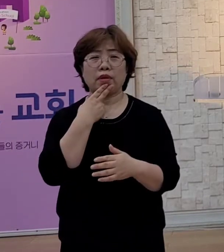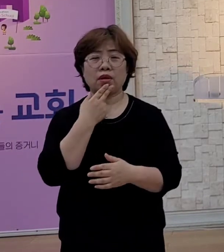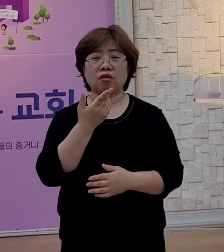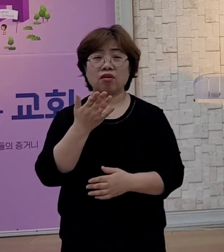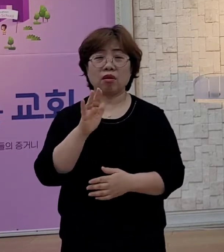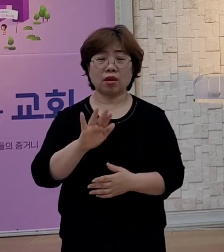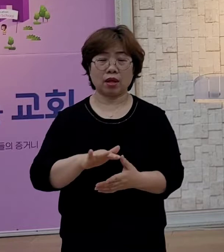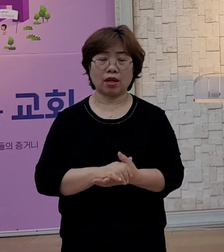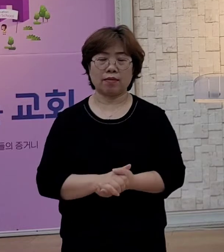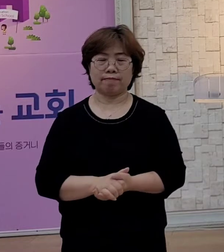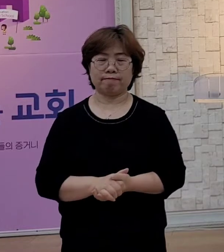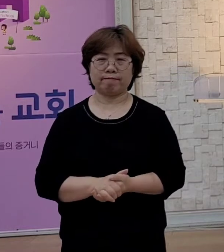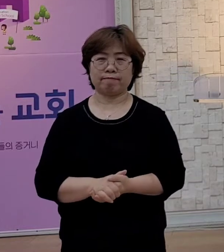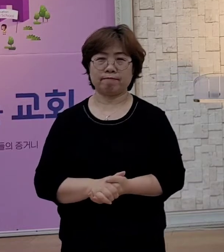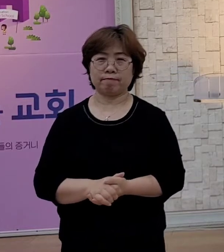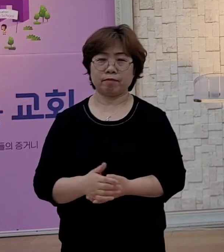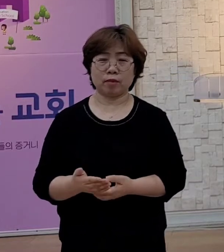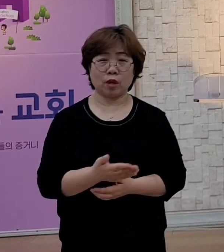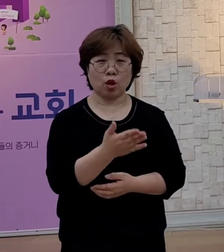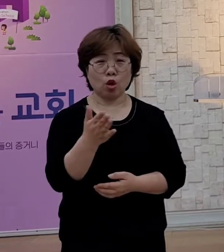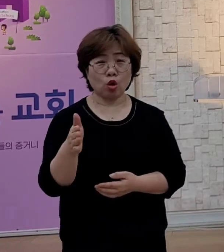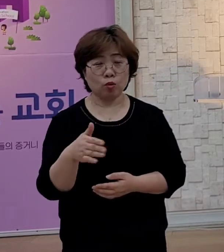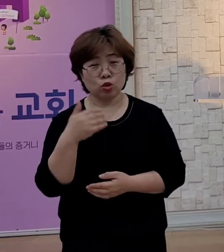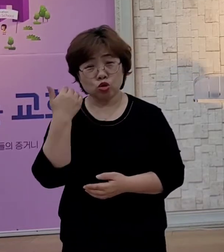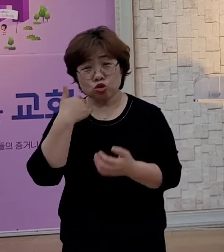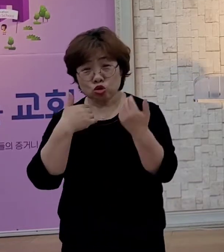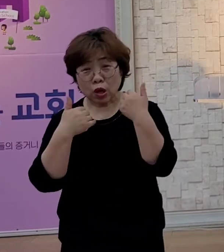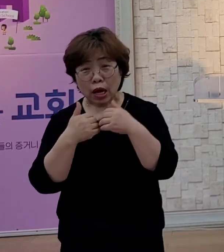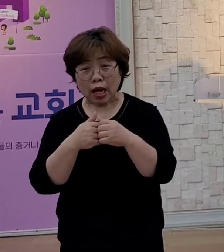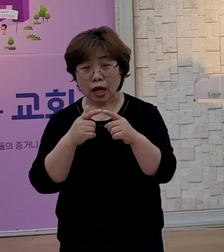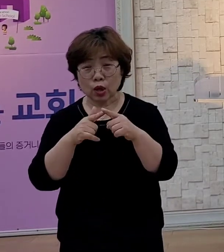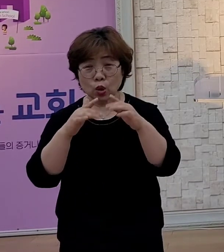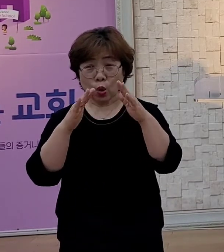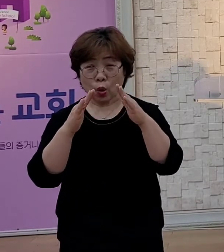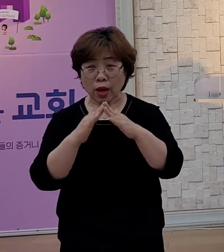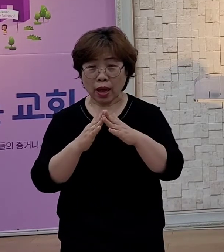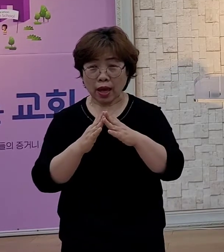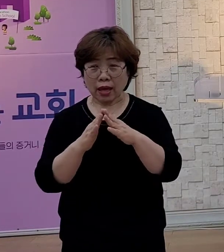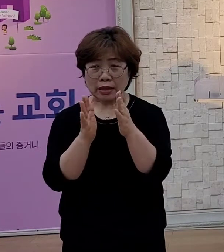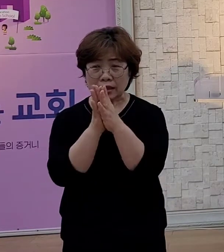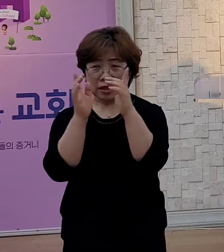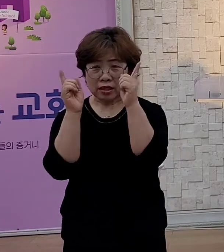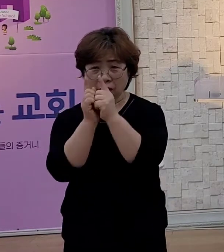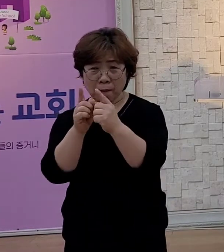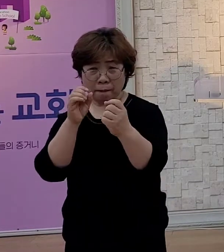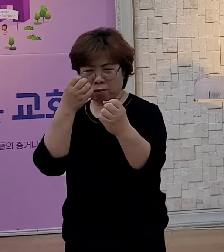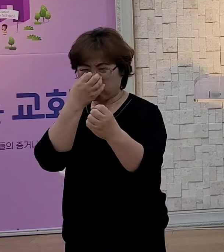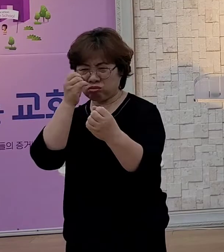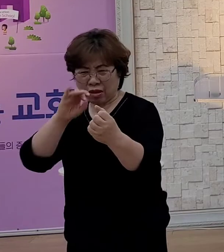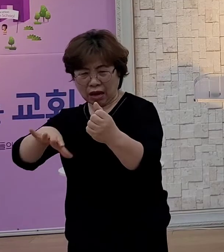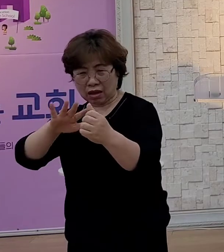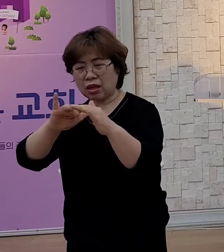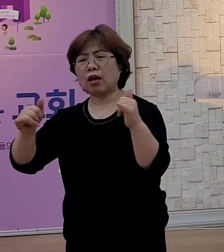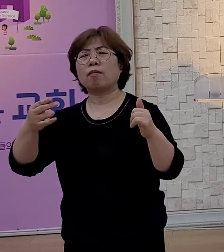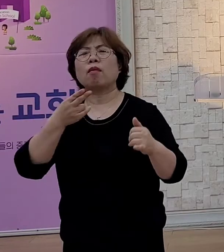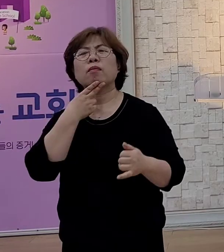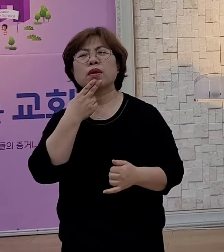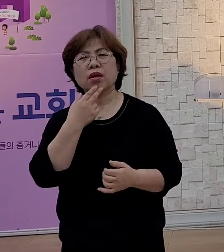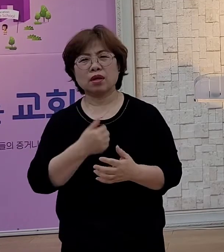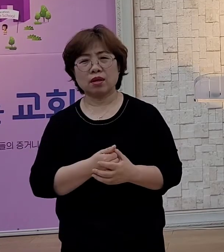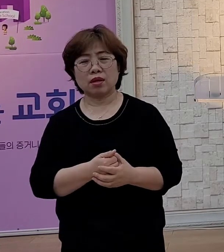그런데요, 여러분 누가 교회에서 사람을 면전에 대놓고 이렇게 무시하는 사람이 어디 있겠습니까?